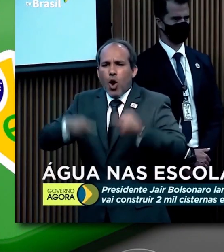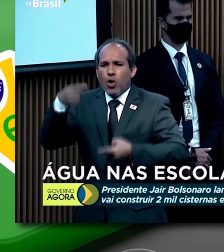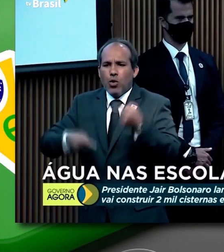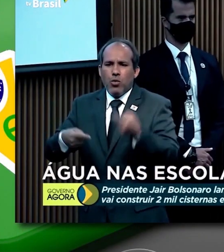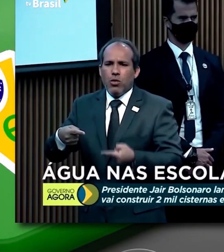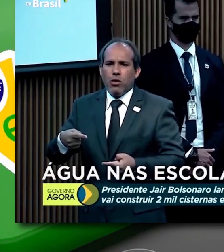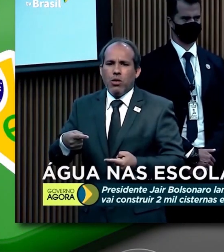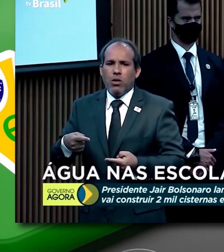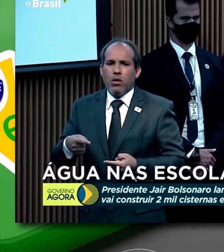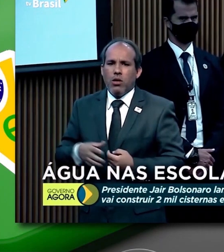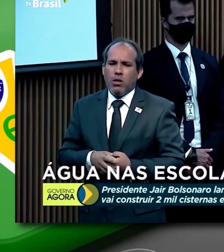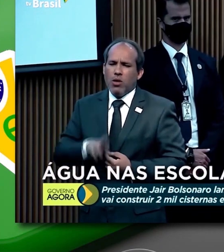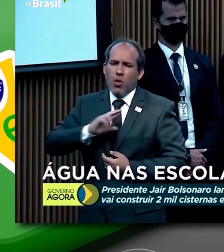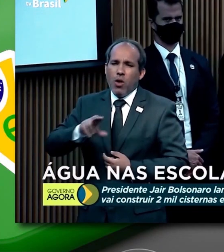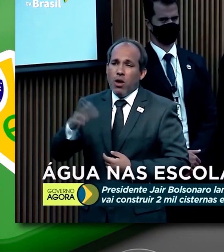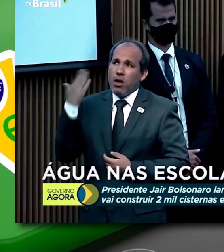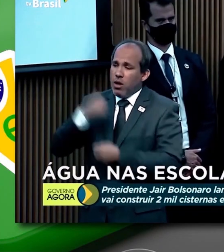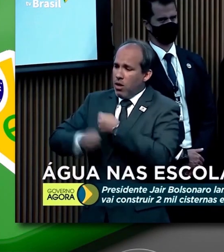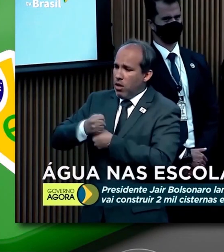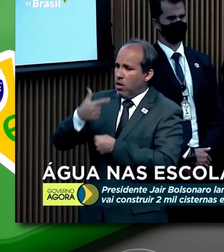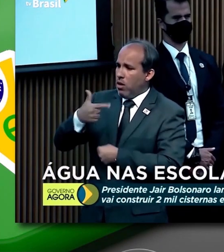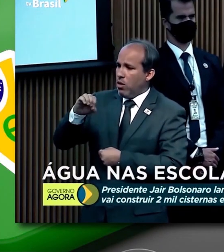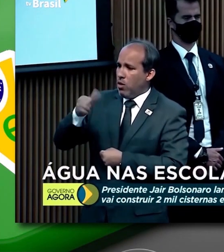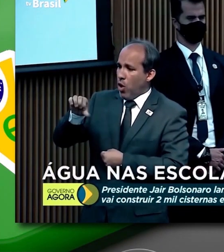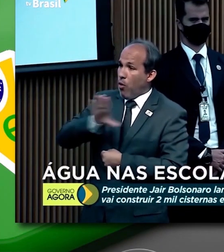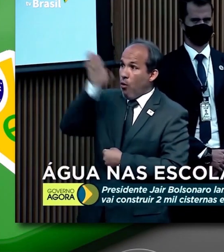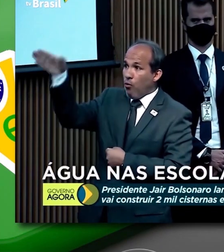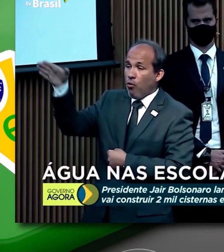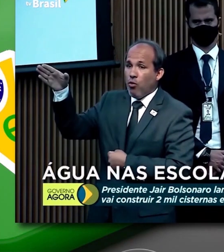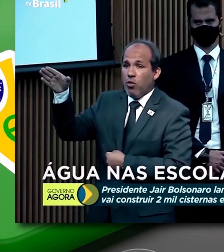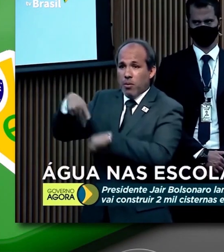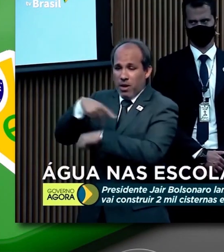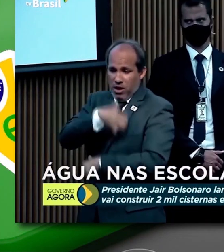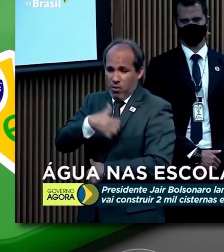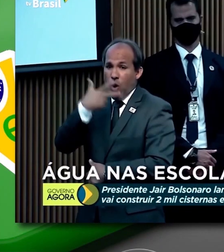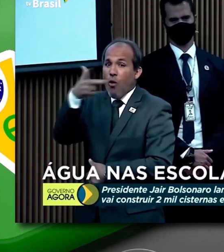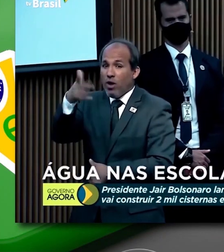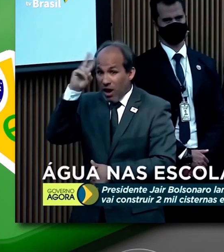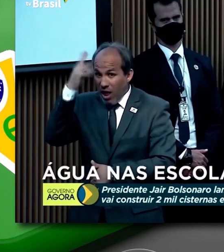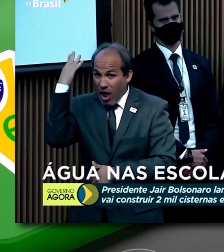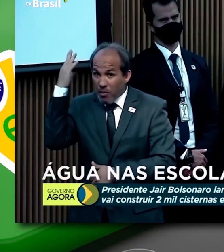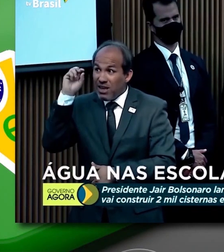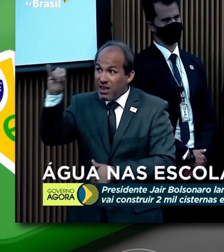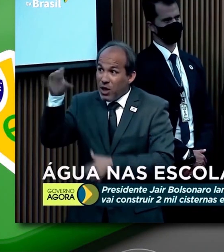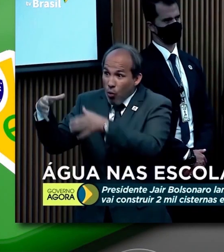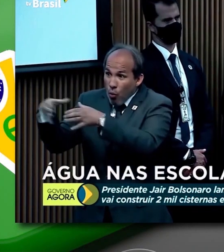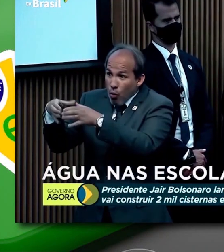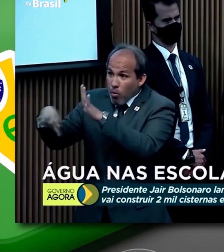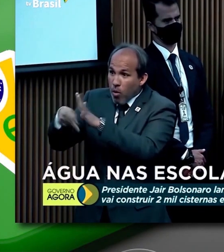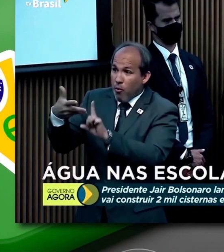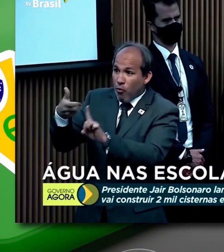nz9 time da Argentina e falei o que acontecer se a turma do foro de São Paulo Voltasse a